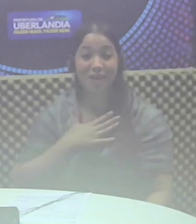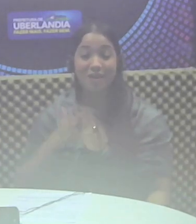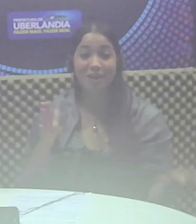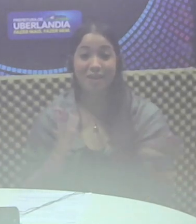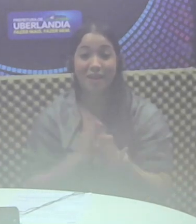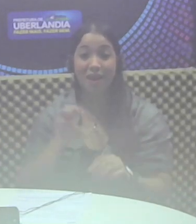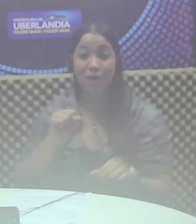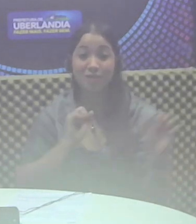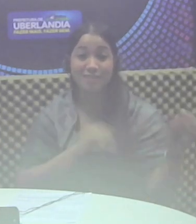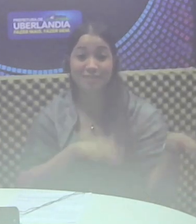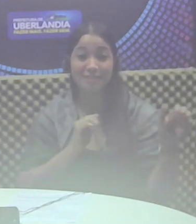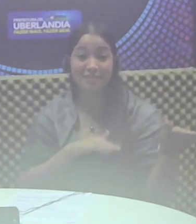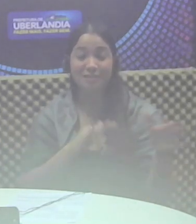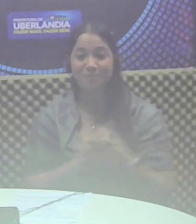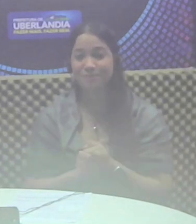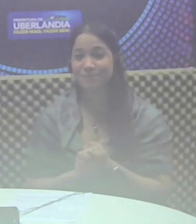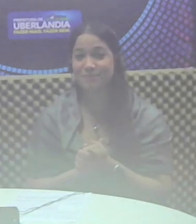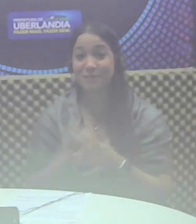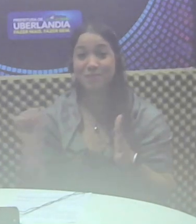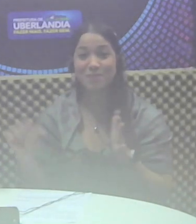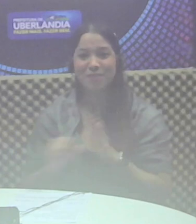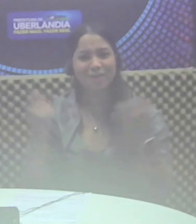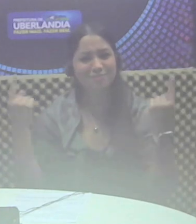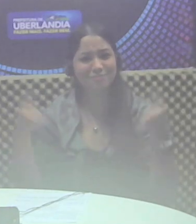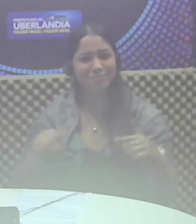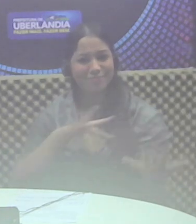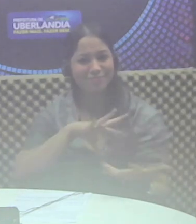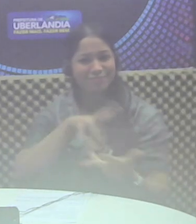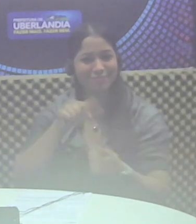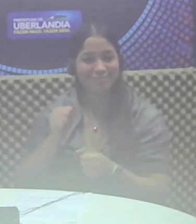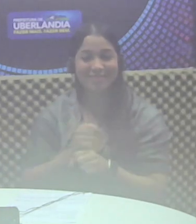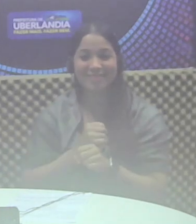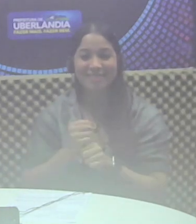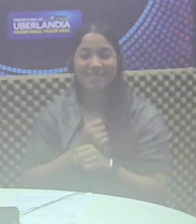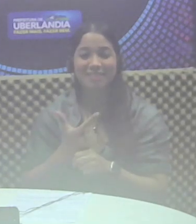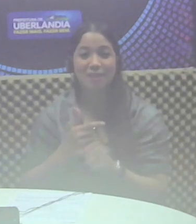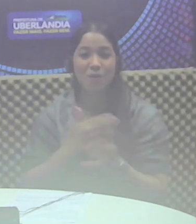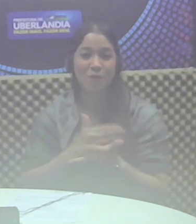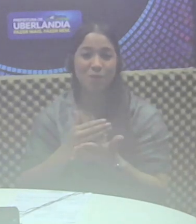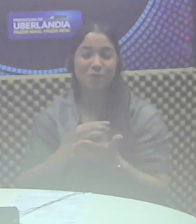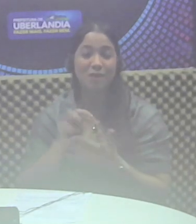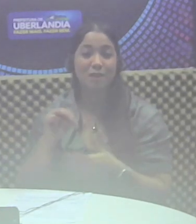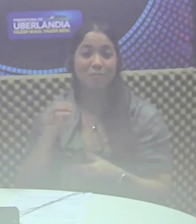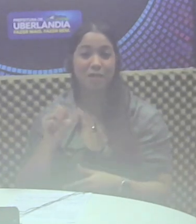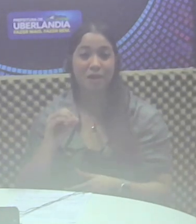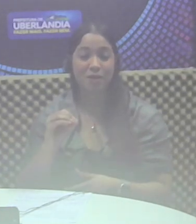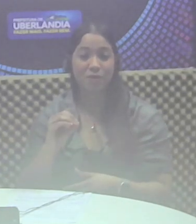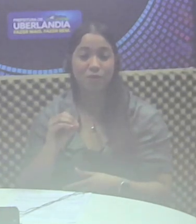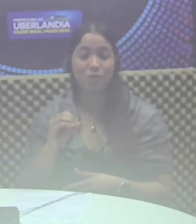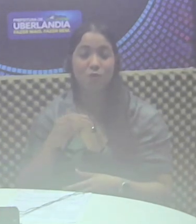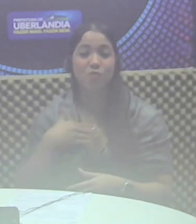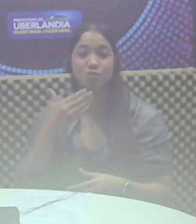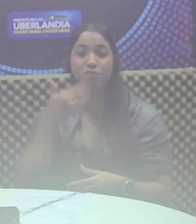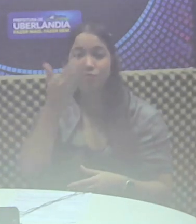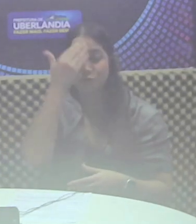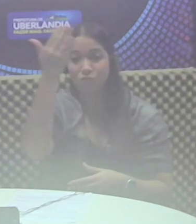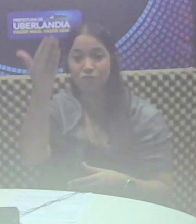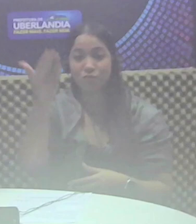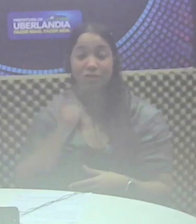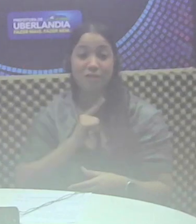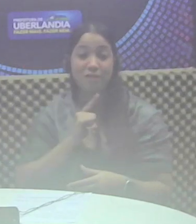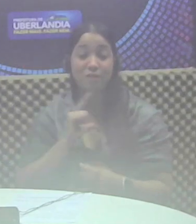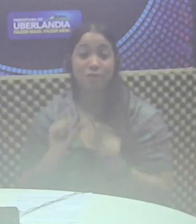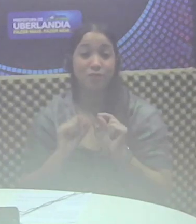8 de Setembro na primeira competição internacional do ano no início de Março disputada em Dubai nos Emirados Árabes